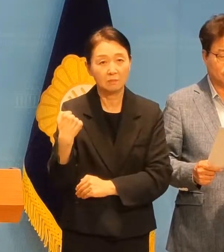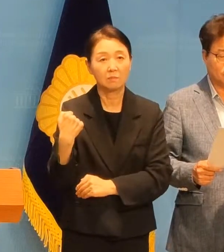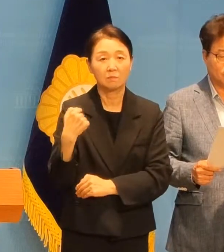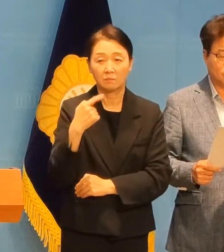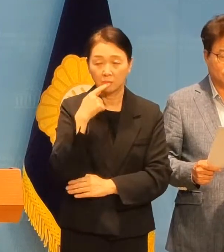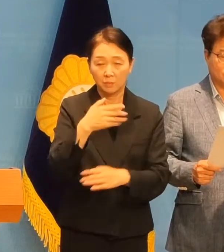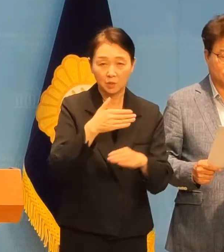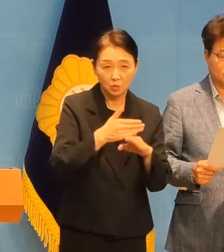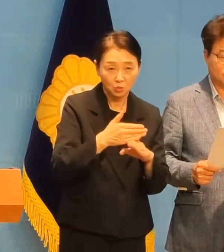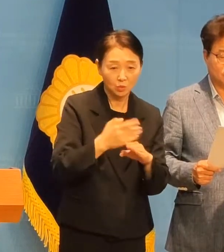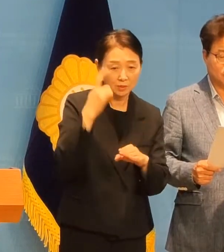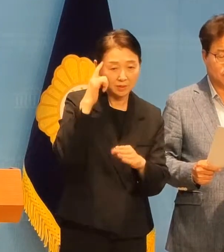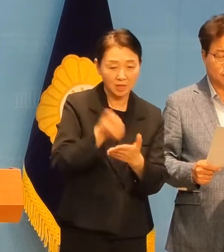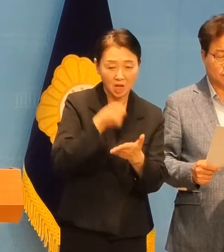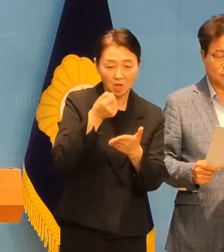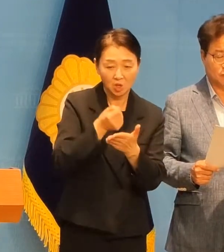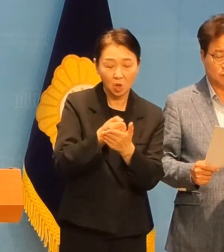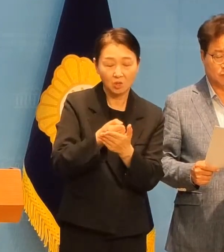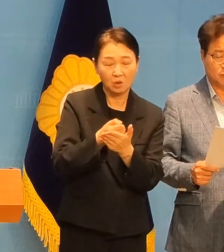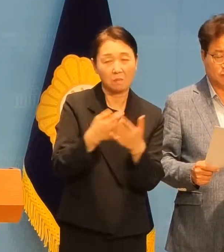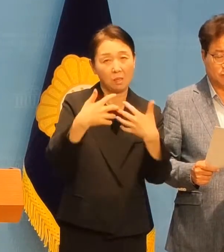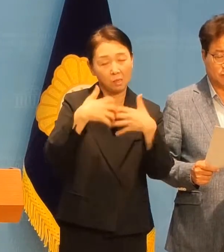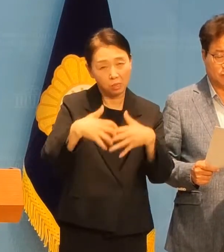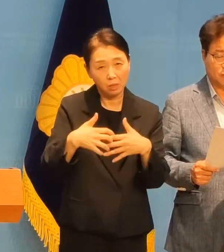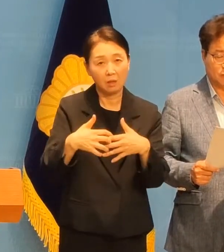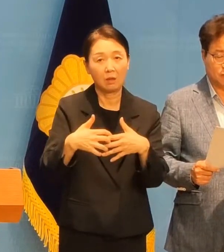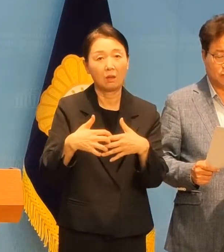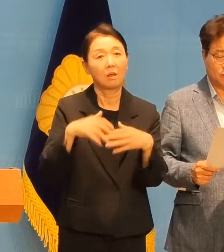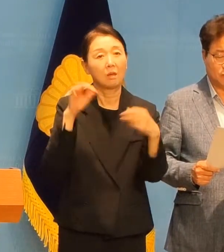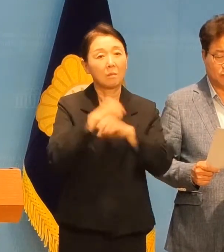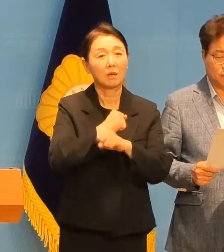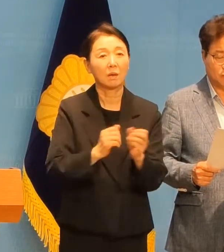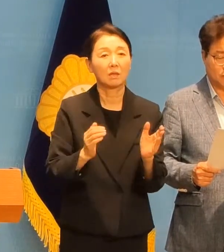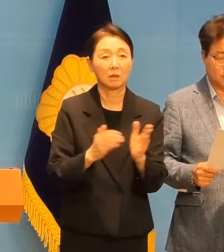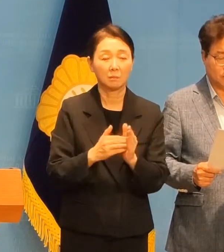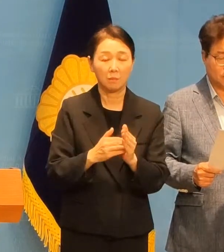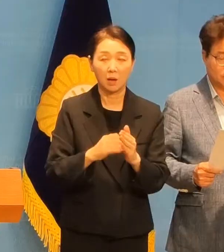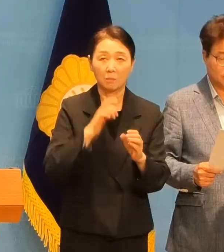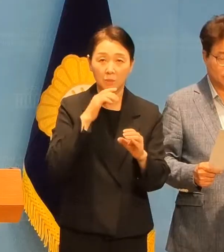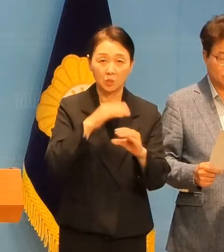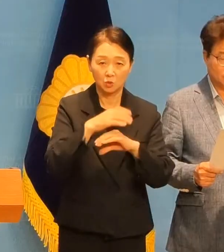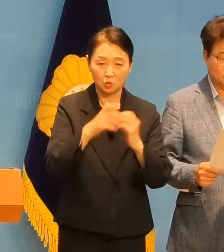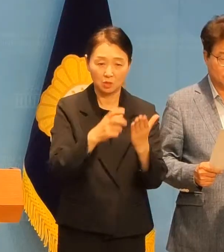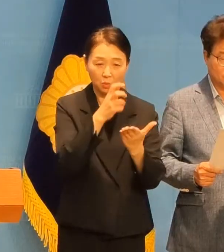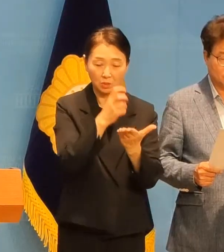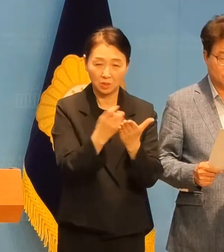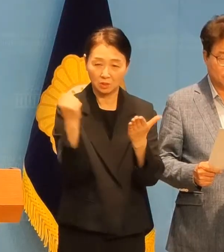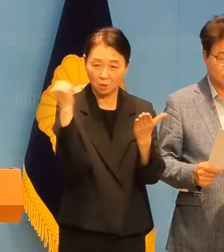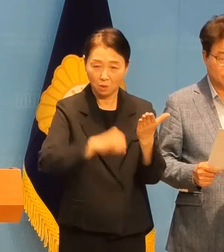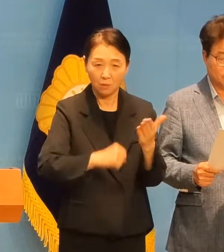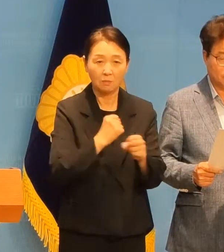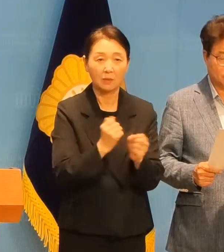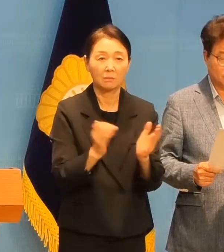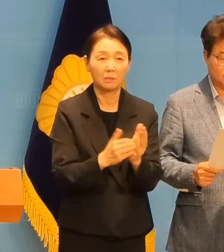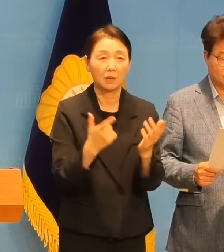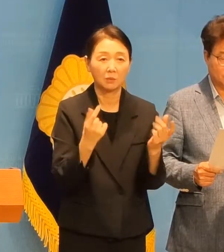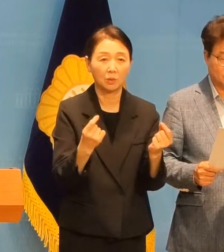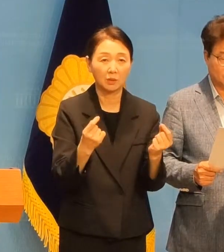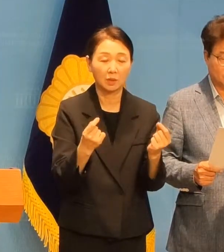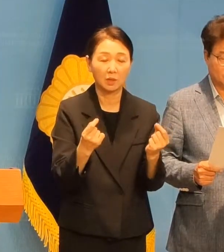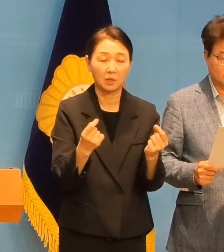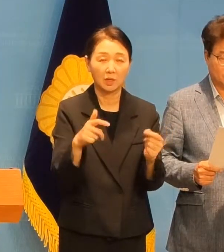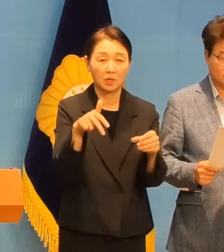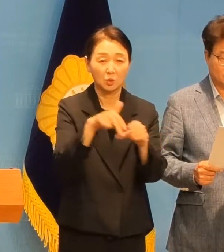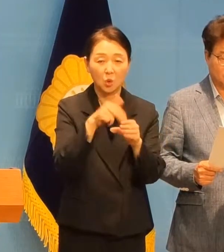민주적 의사결정 기능을 완전히 마비시켰고 민주적 기본 질서를 심각하게 훼손했습니다. 정교